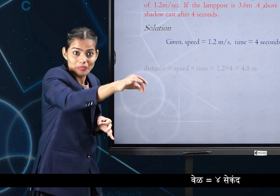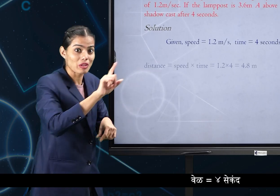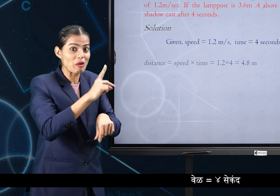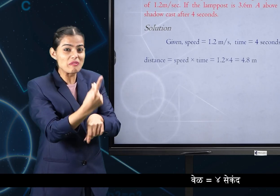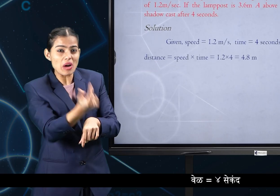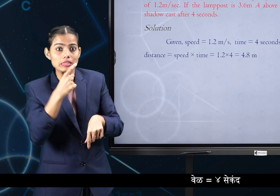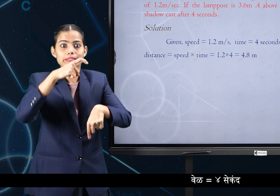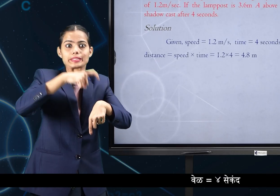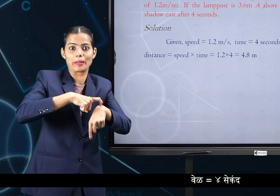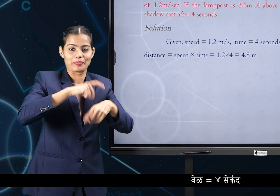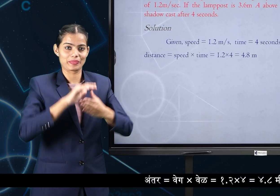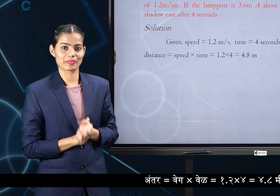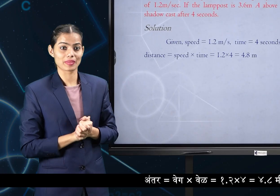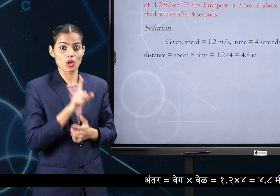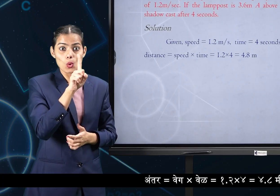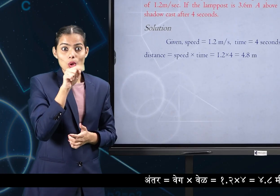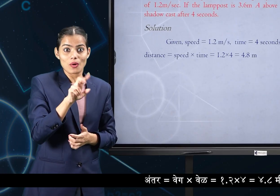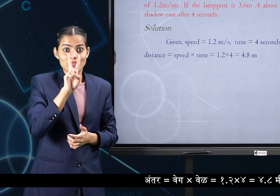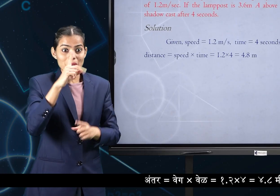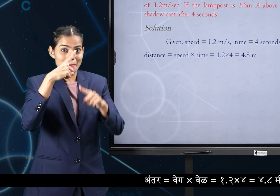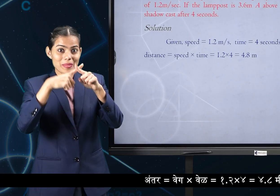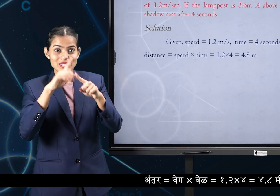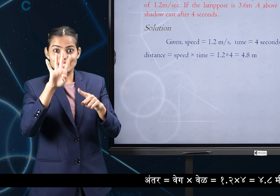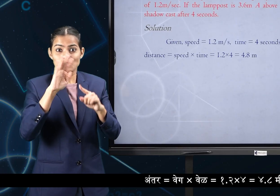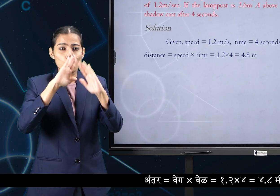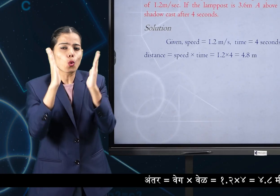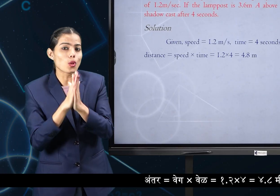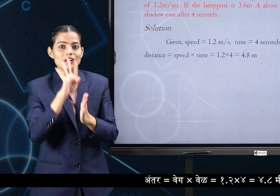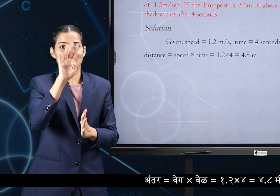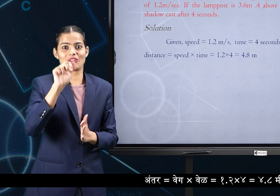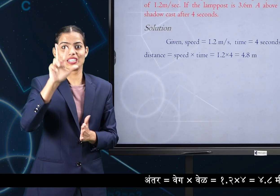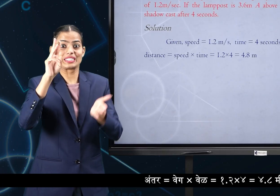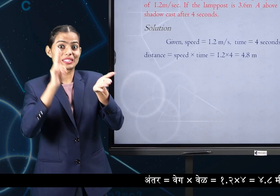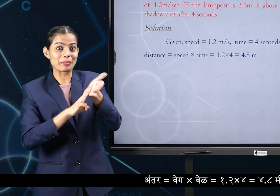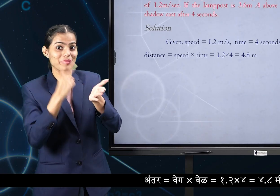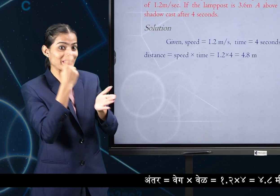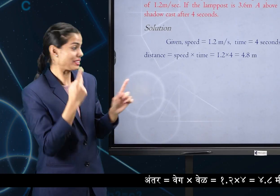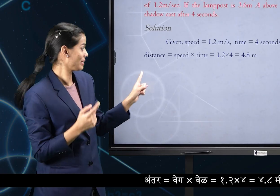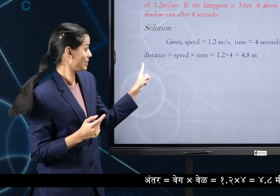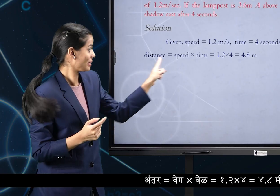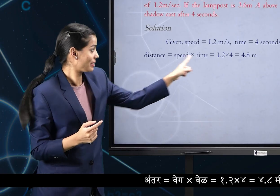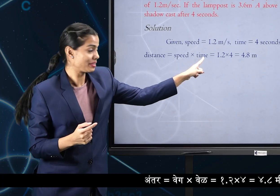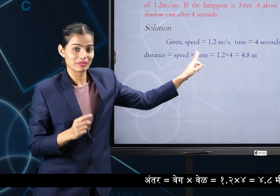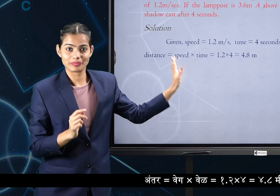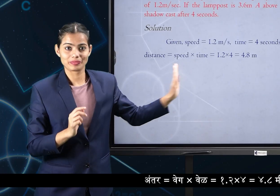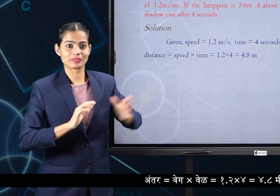सेकंड, अंतर वेग गुणिले वेळ 1.2 इंटू 4 इक्वल्स टू